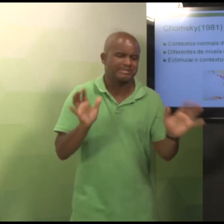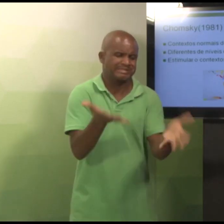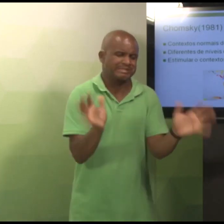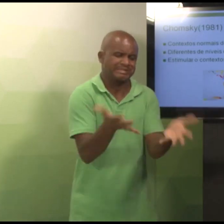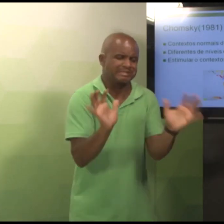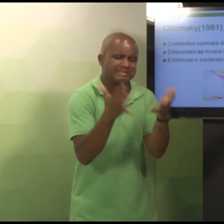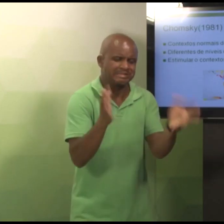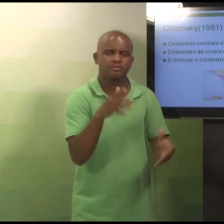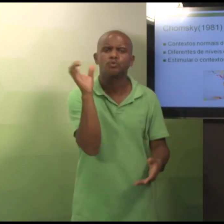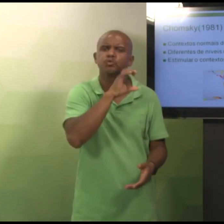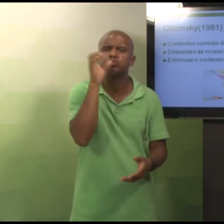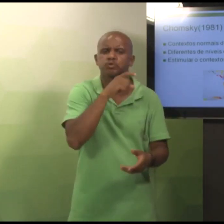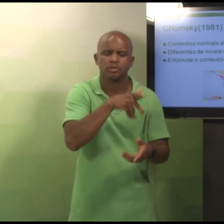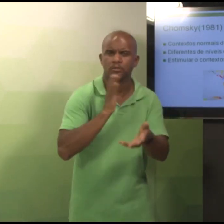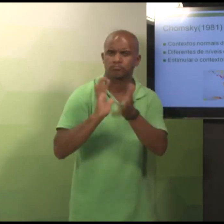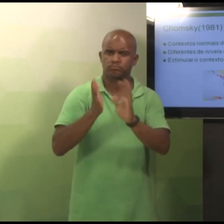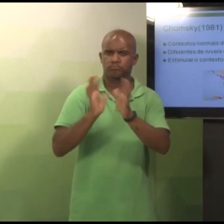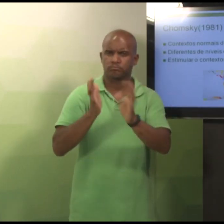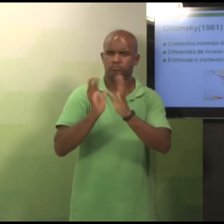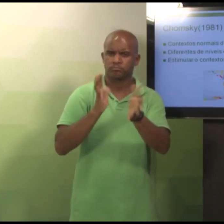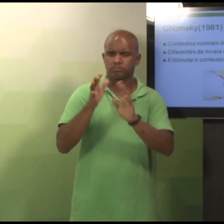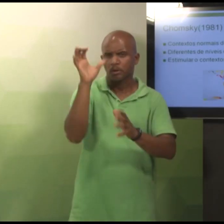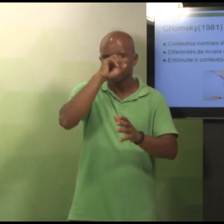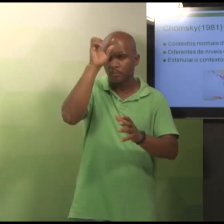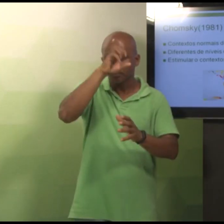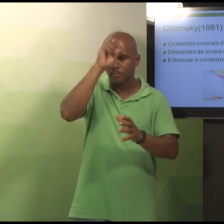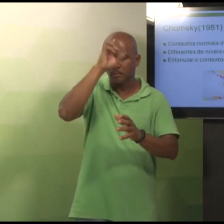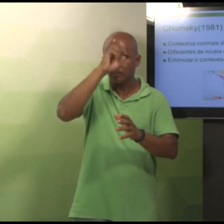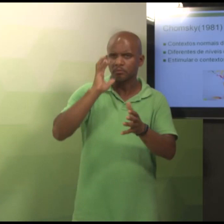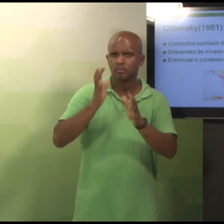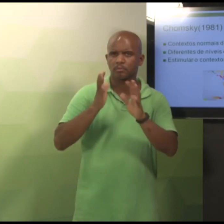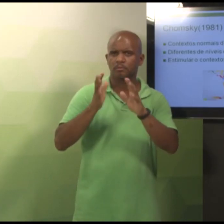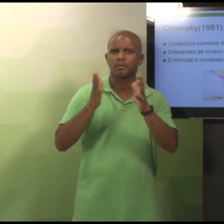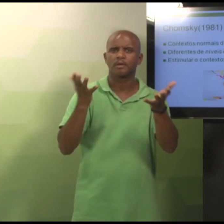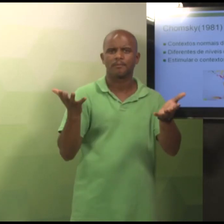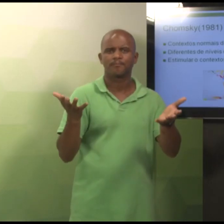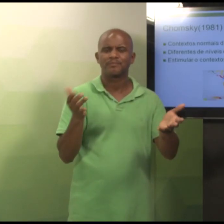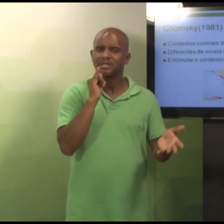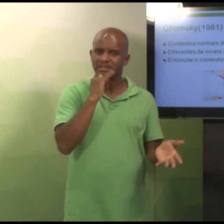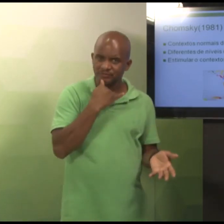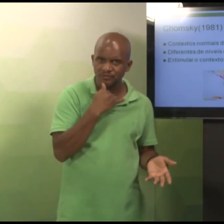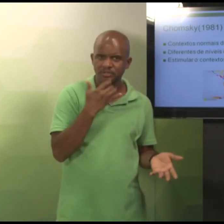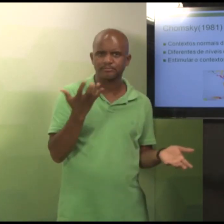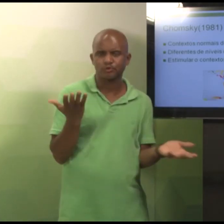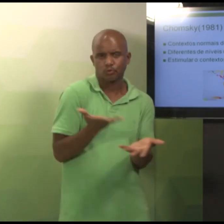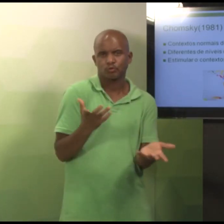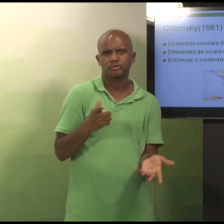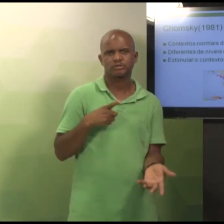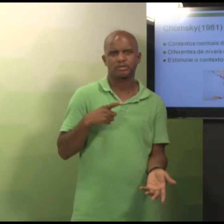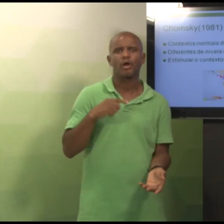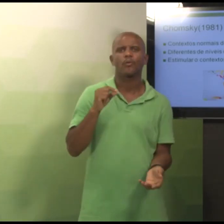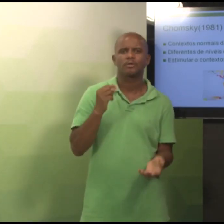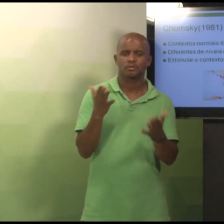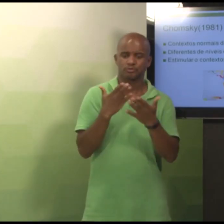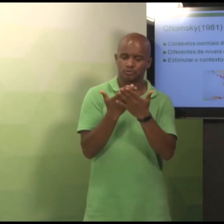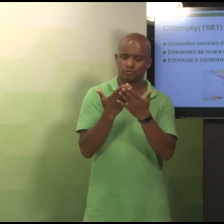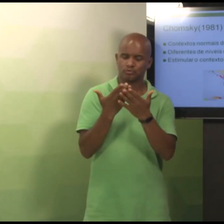que tem esse atraso no desenvolvimento, ao adentrar esse contexto bilíngue, ele vai desenvolver. Contudo, infelizmente